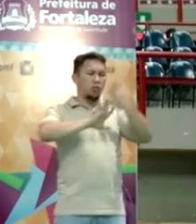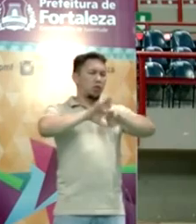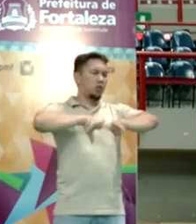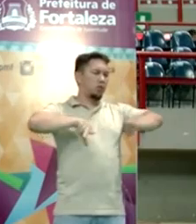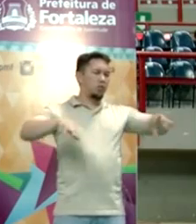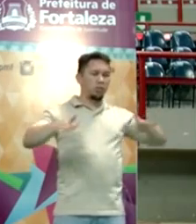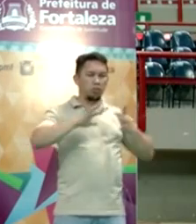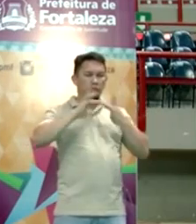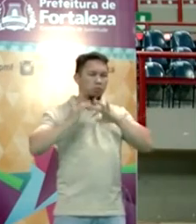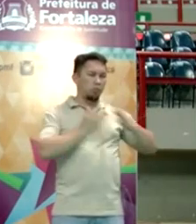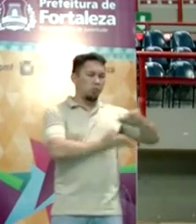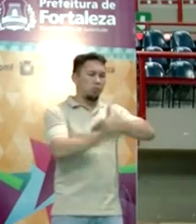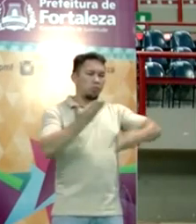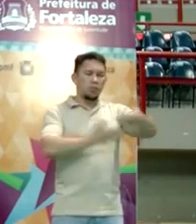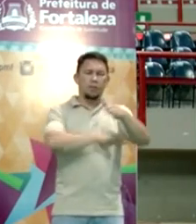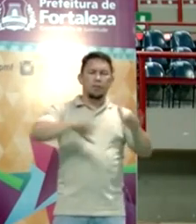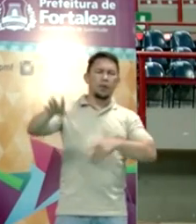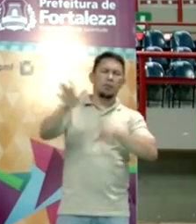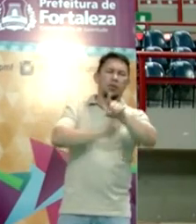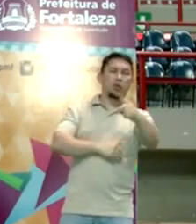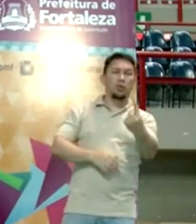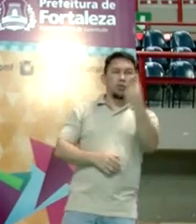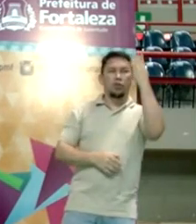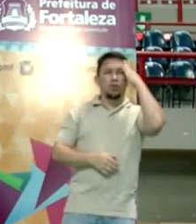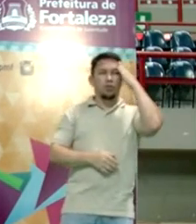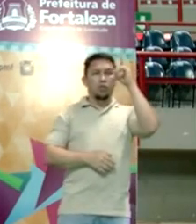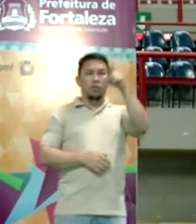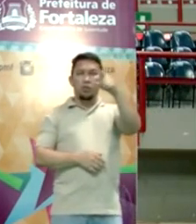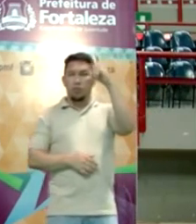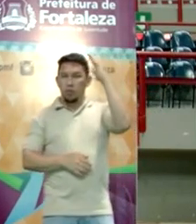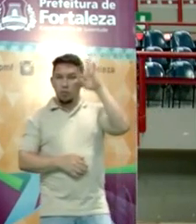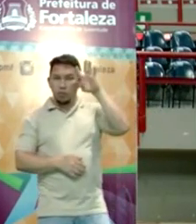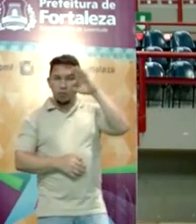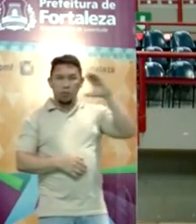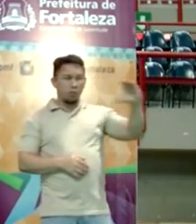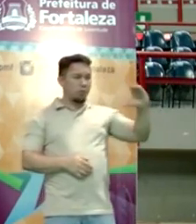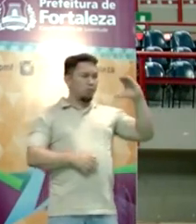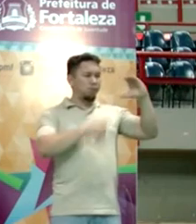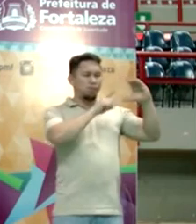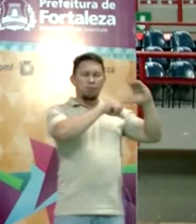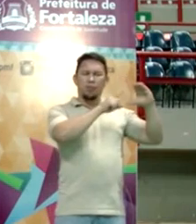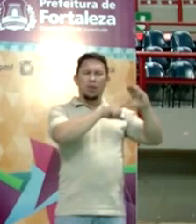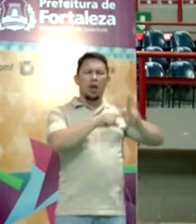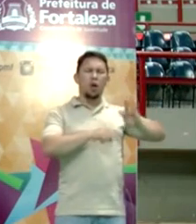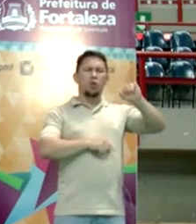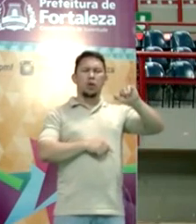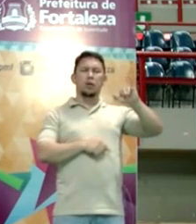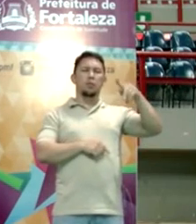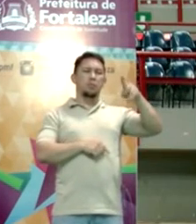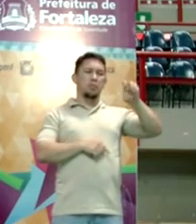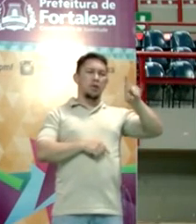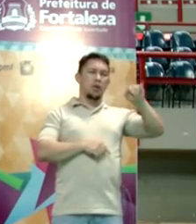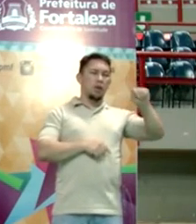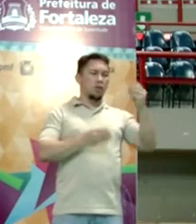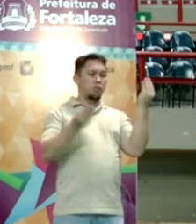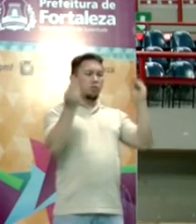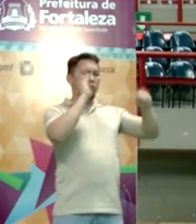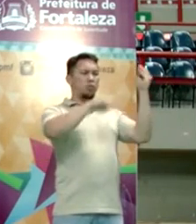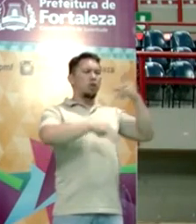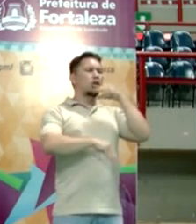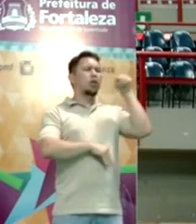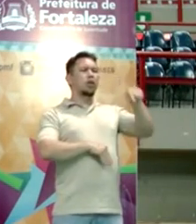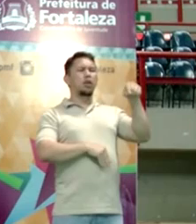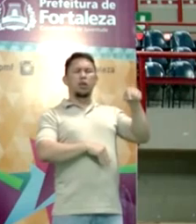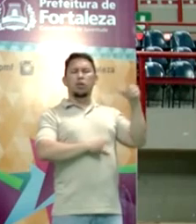eu te perguntar só uma coisa que eu sei que você sabe. Aquelas enciclopédias virtuais lá, a Wikipédia, quem que bota esses textos